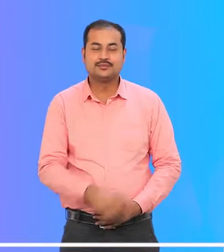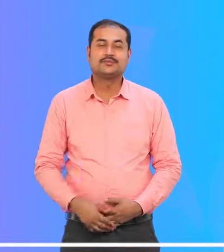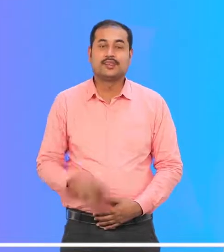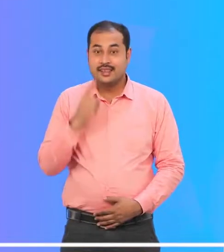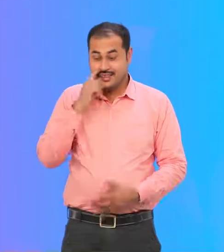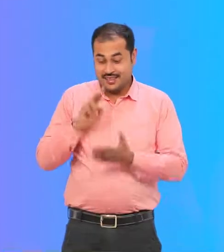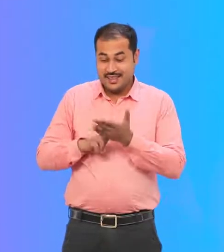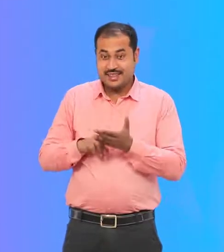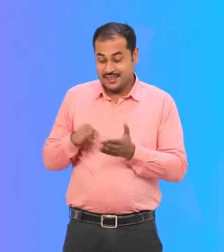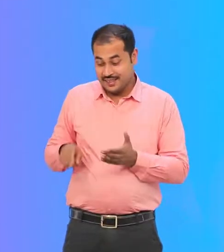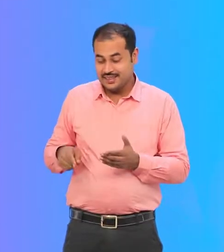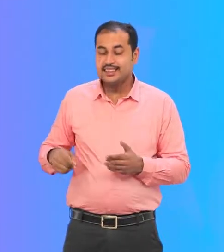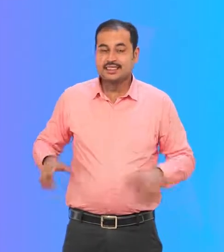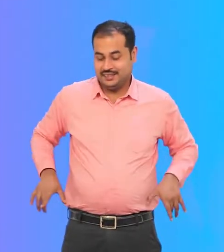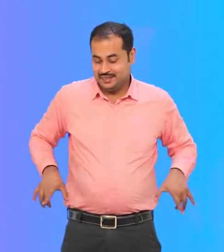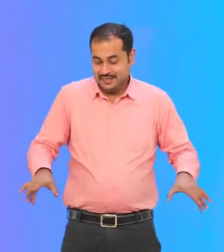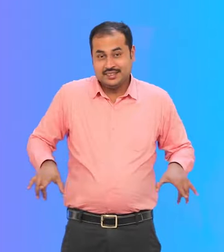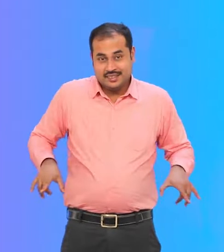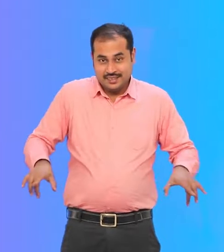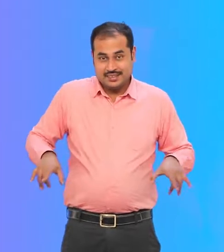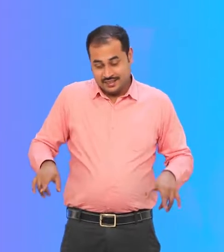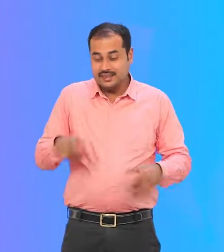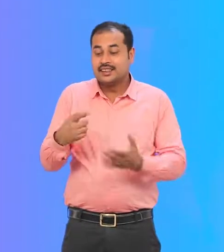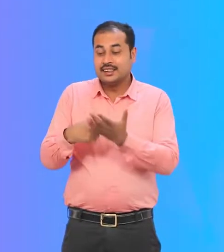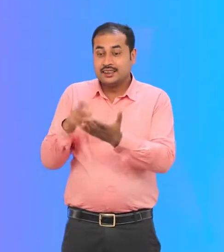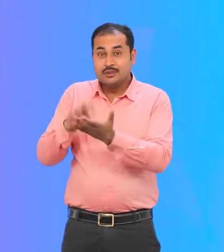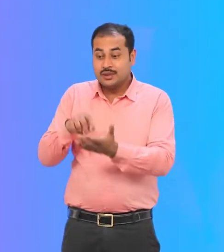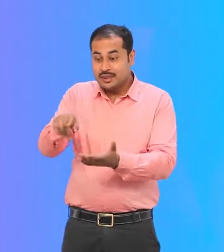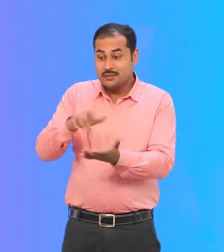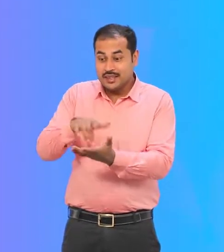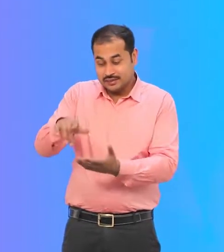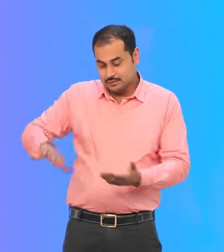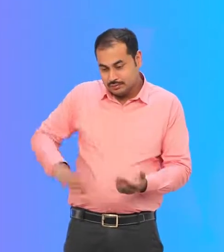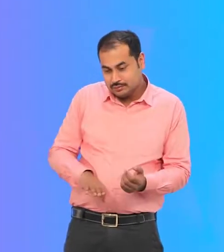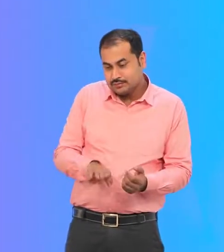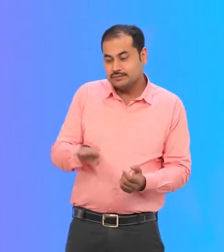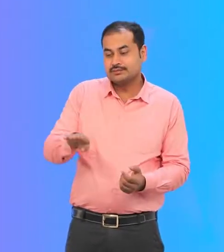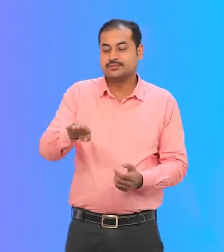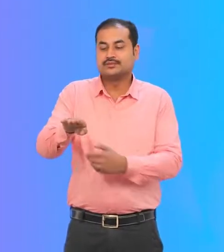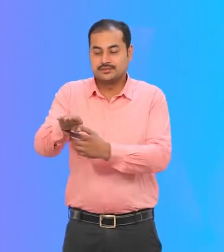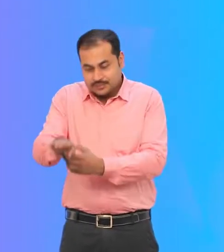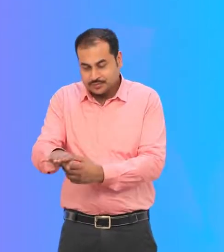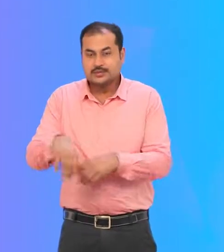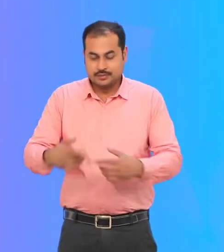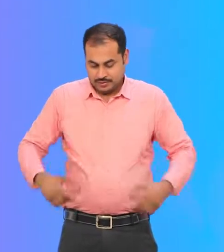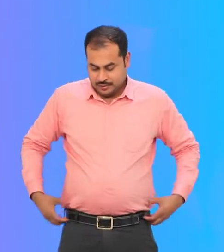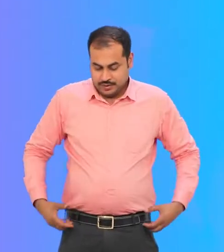नीति पर यह कुर्सी के लिए आरक्षित जगह पर अपनी पहियाकुर्सी को बांध कर बैठी है